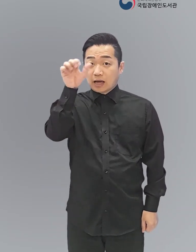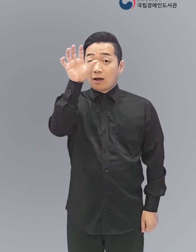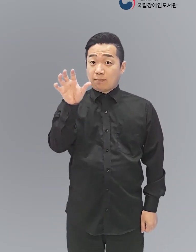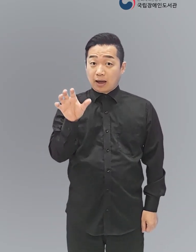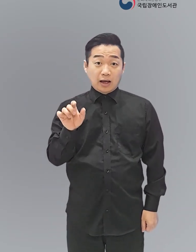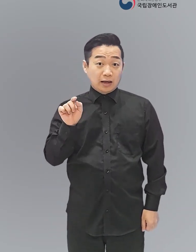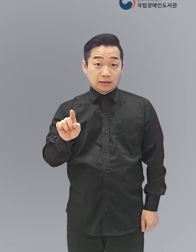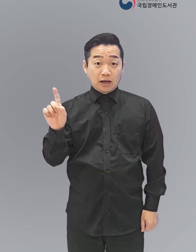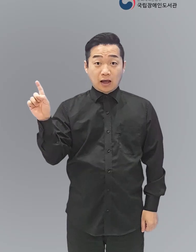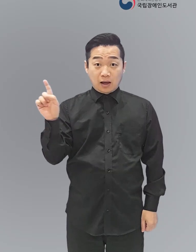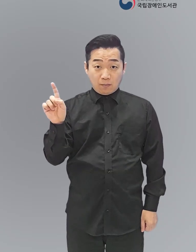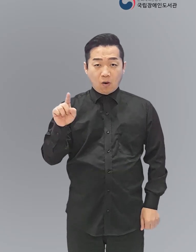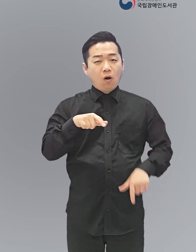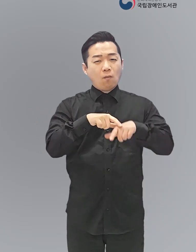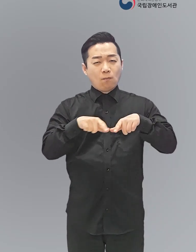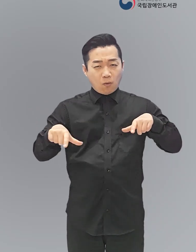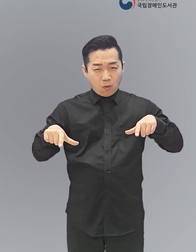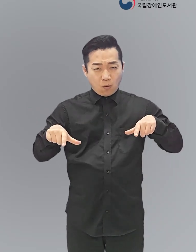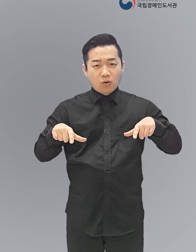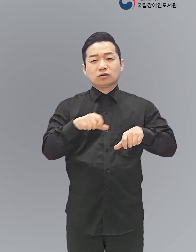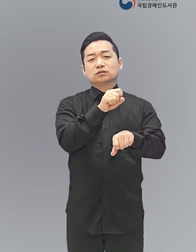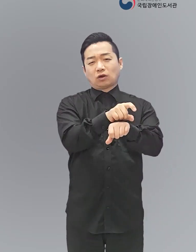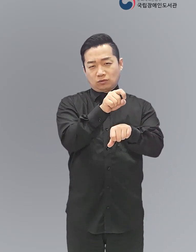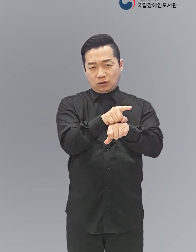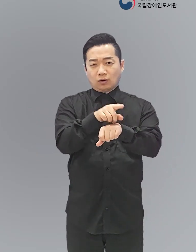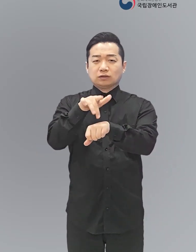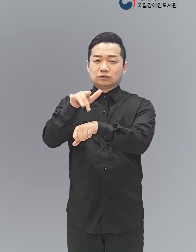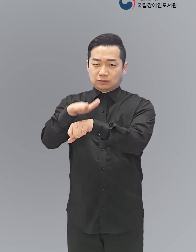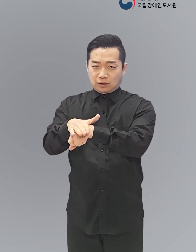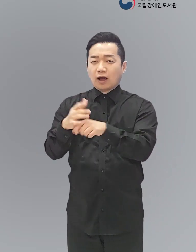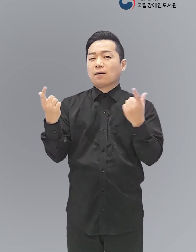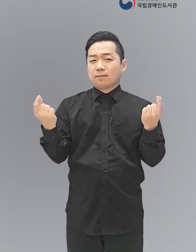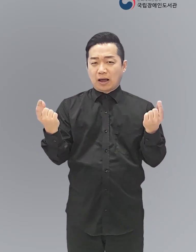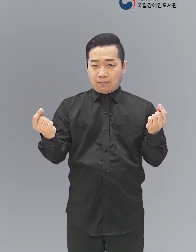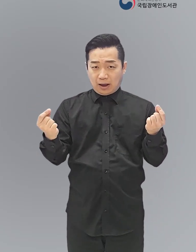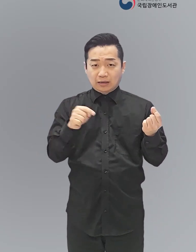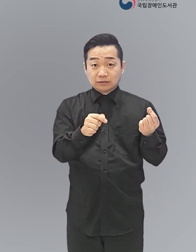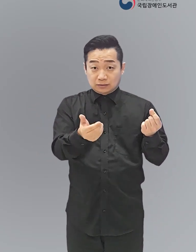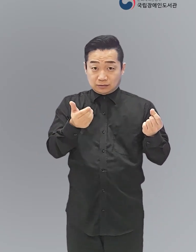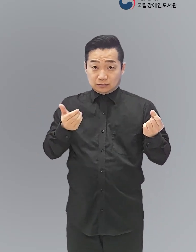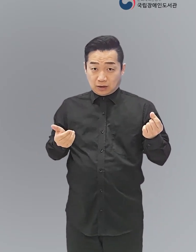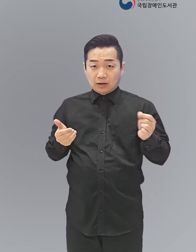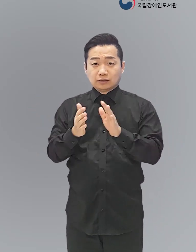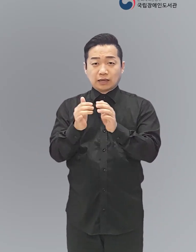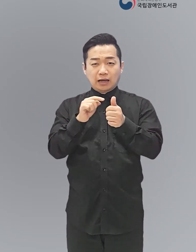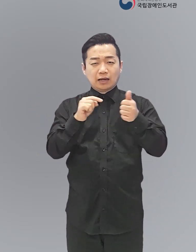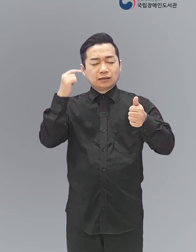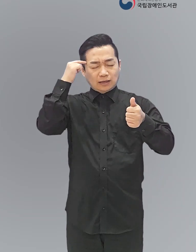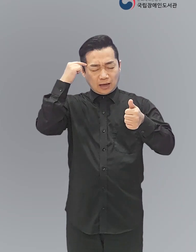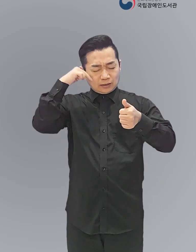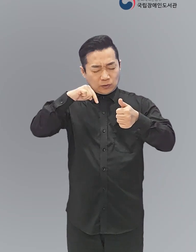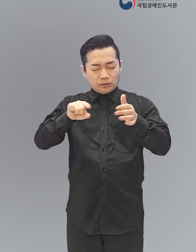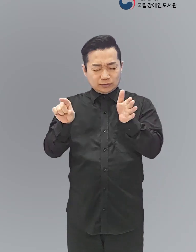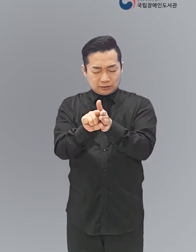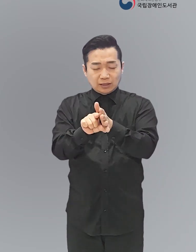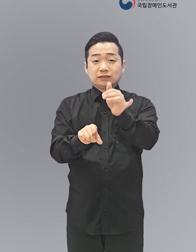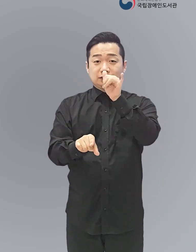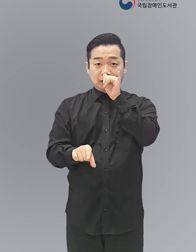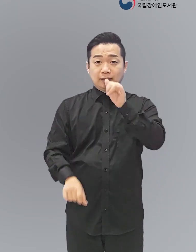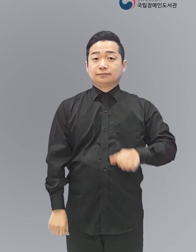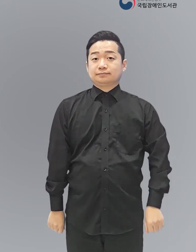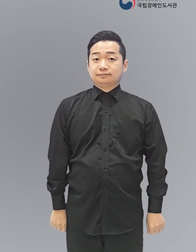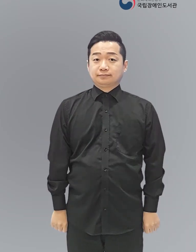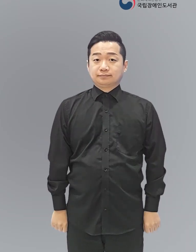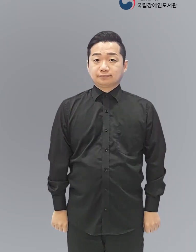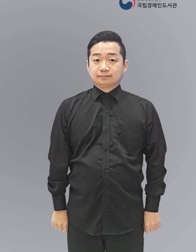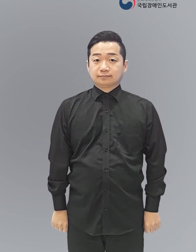인생 패턴이란 소위 말하는 성격 또는 습관으로 그 배경에는 한 사람의 신념이 깔려 있다.